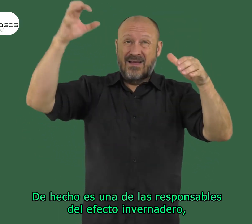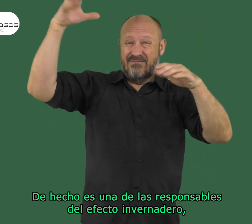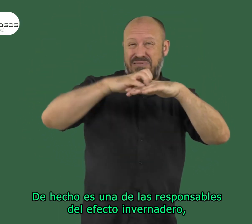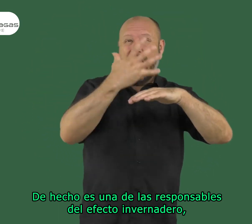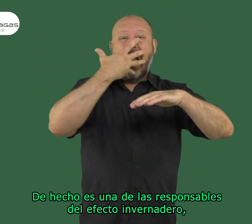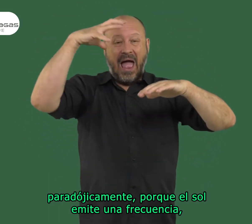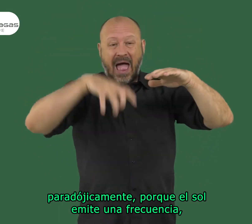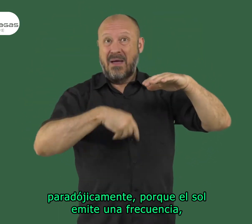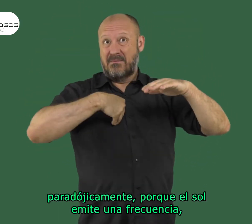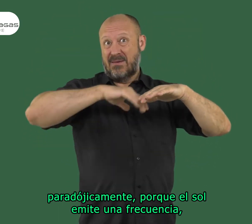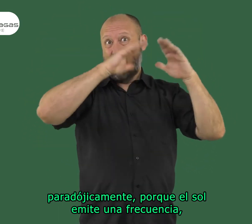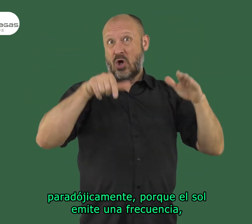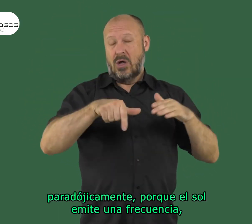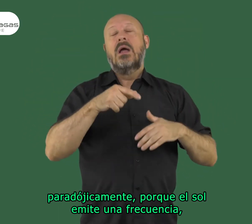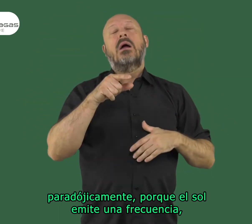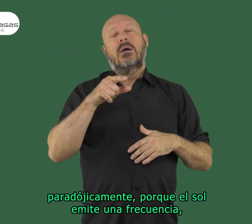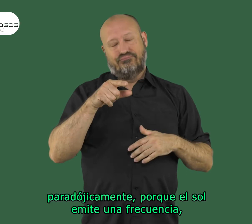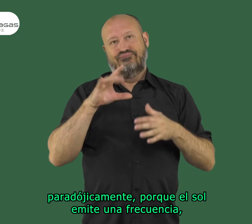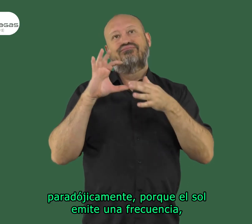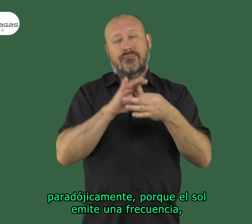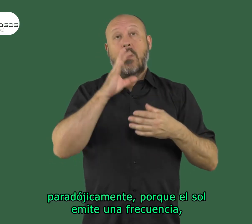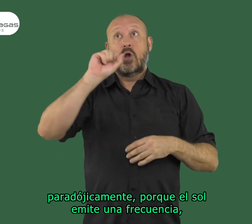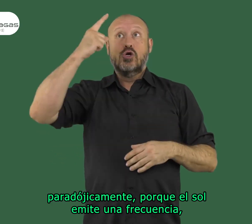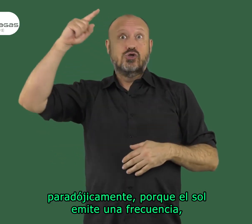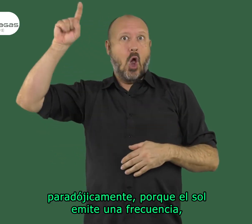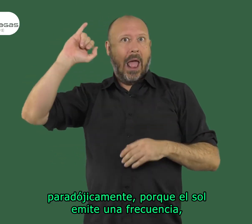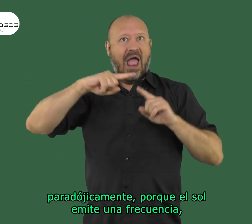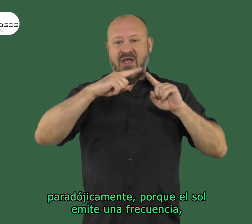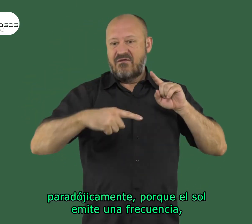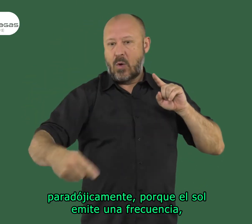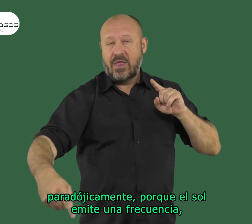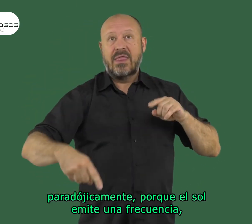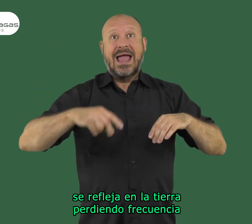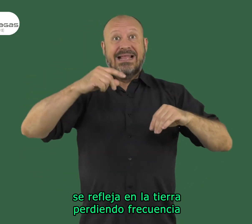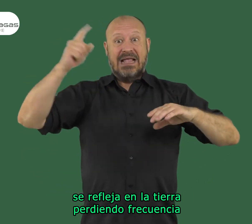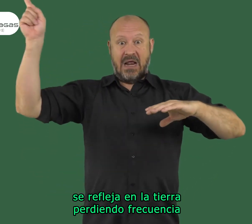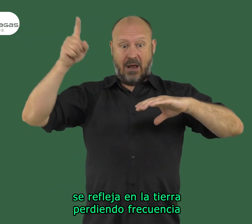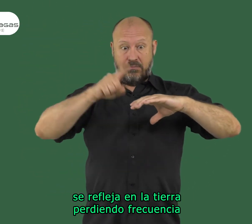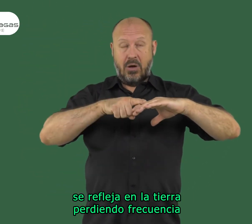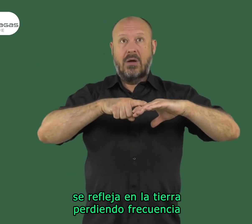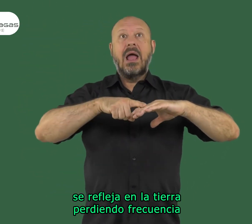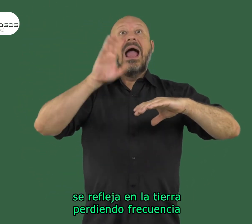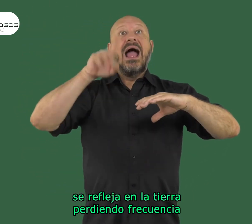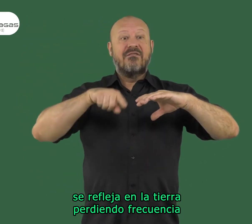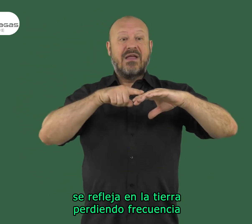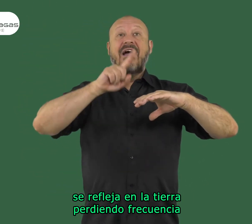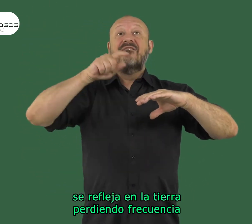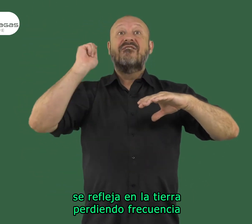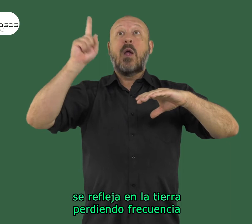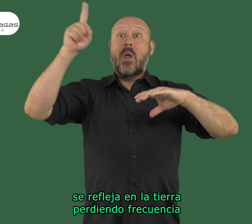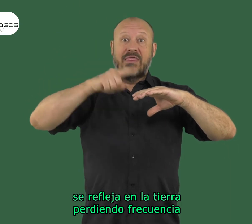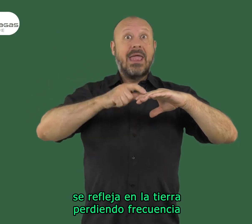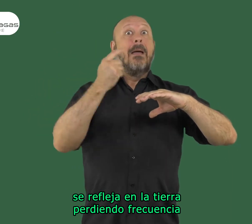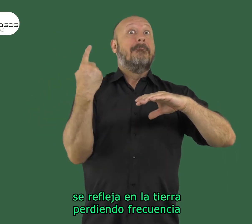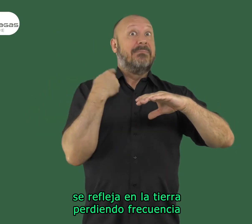efecto invernadero, paradójicamente, porque el Sol emite una frecuencia, se refleja en la Tierra,